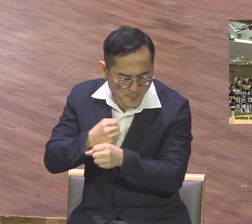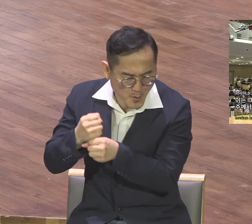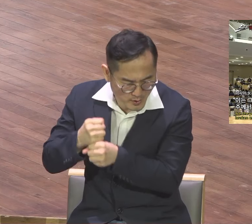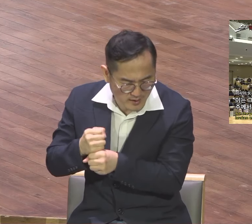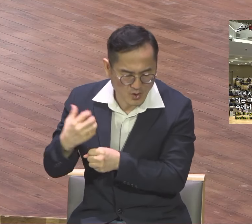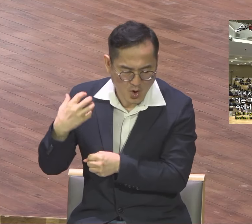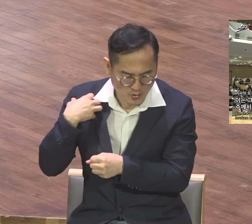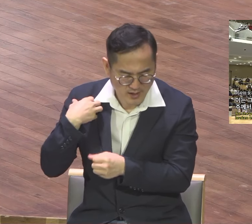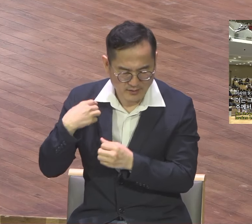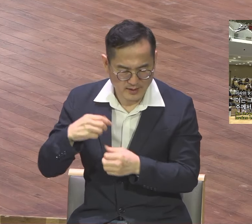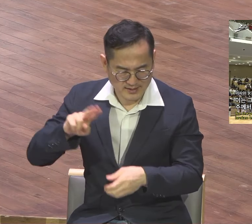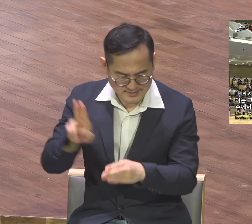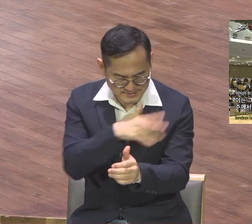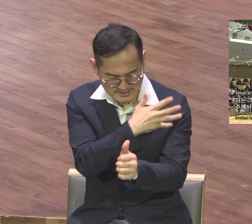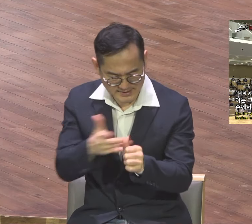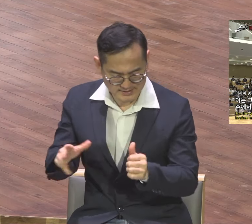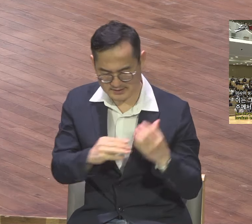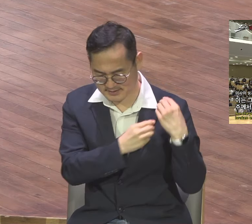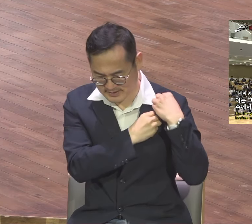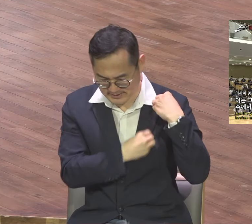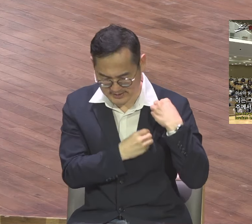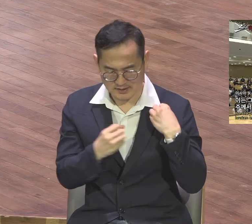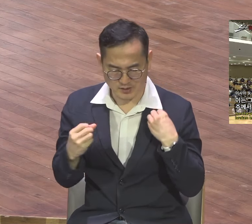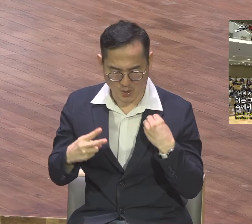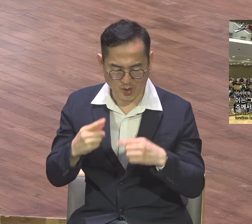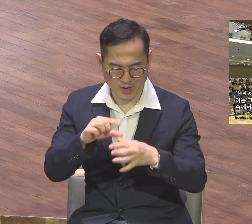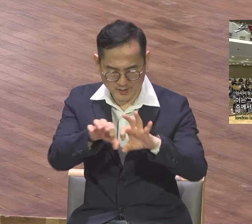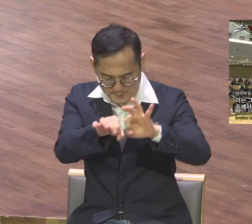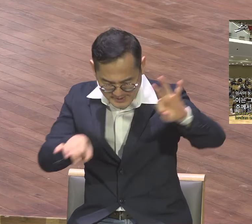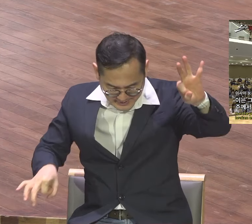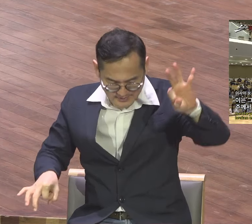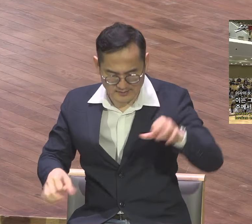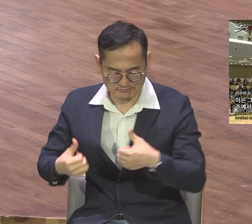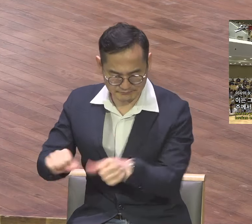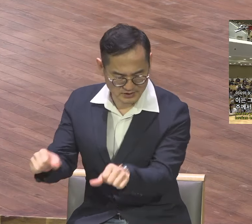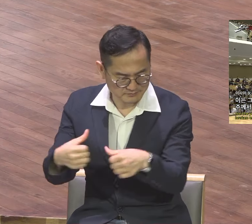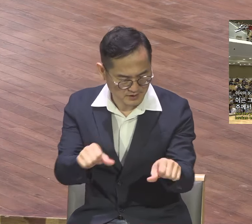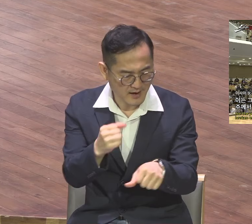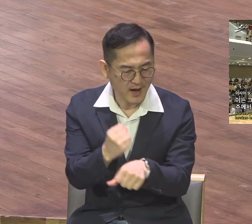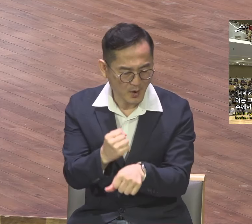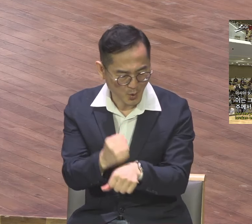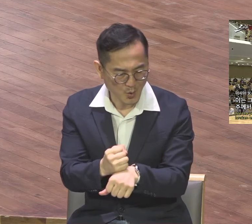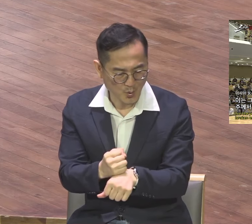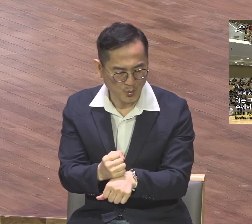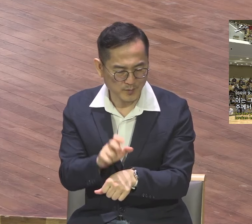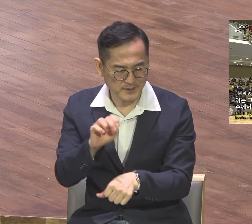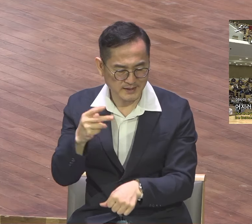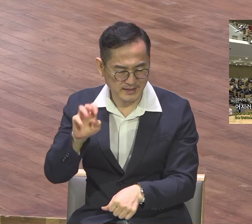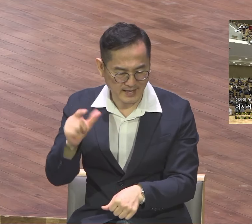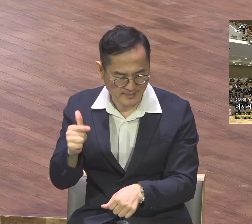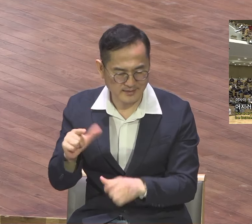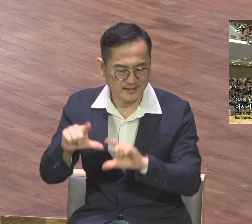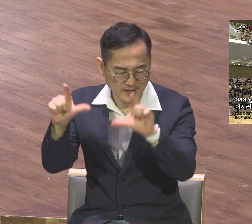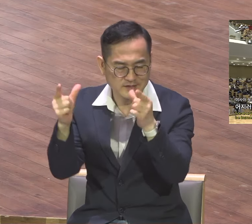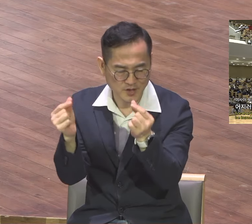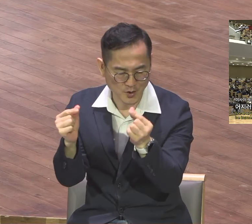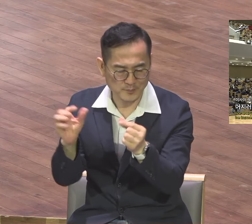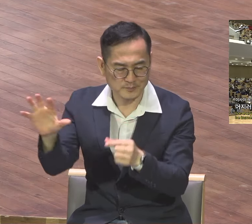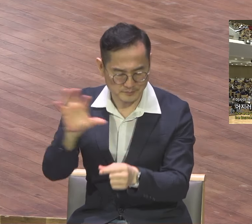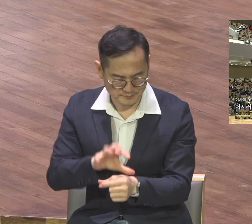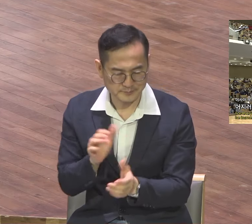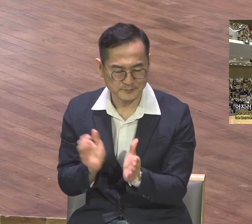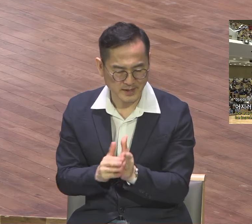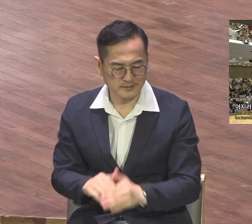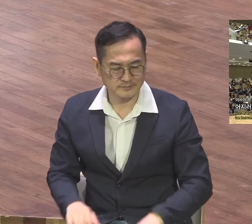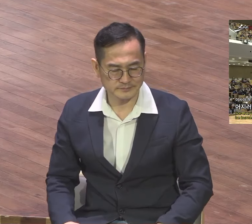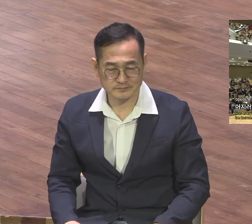어깨의 채찍과 그 압제자의 막대기를 주께서 꺾으시되 미디안의 날과 같이 하셨음이니이다. 어질이